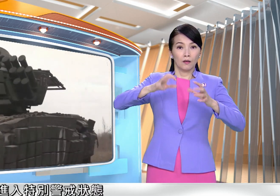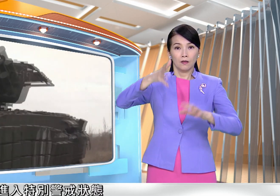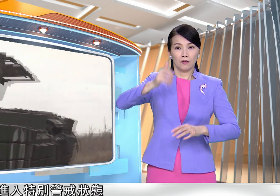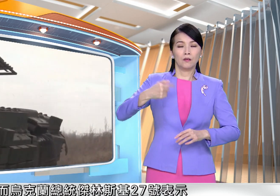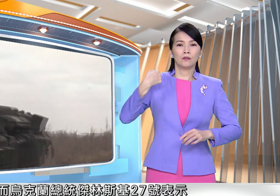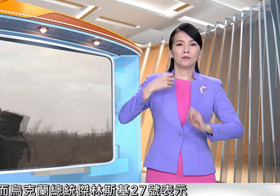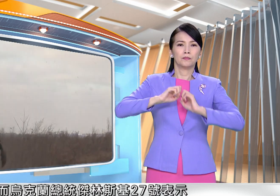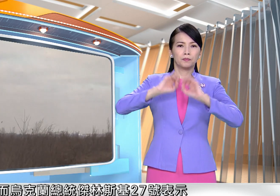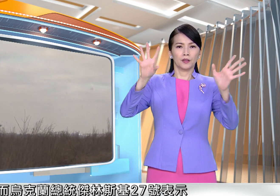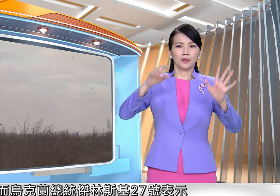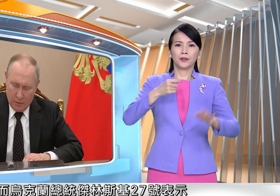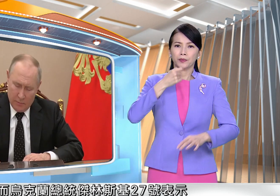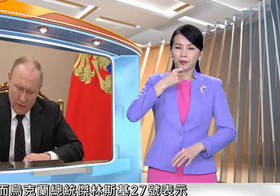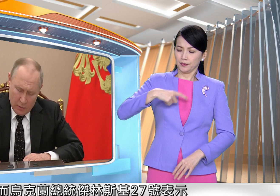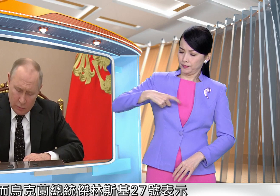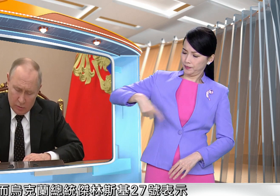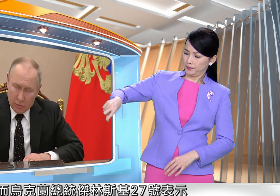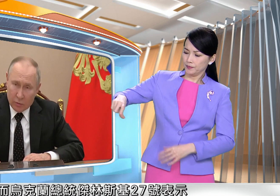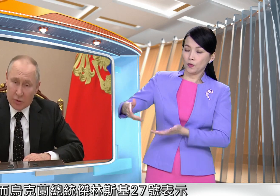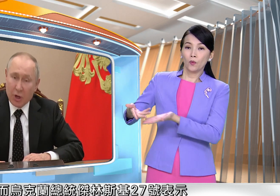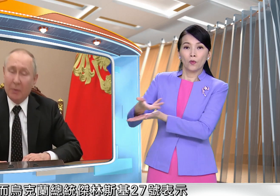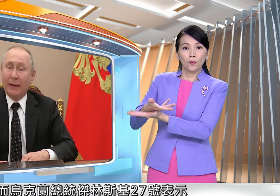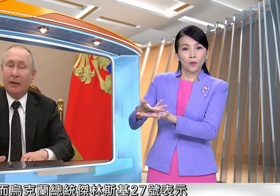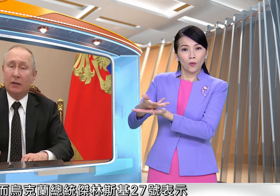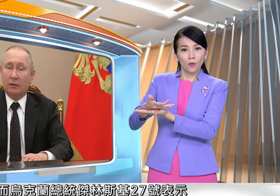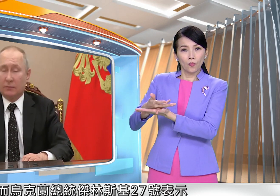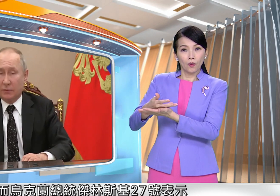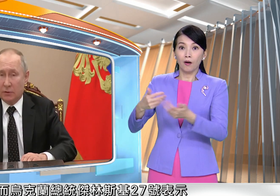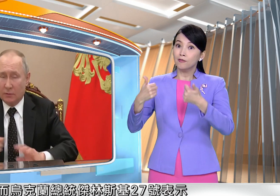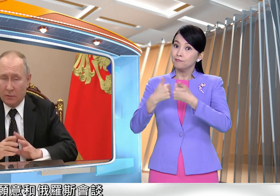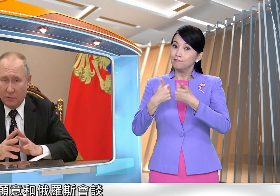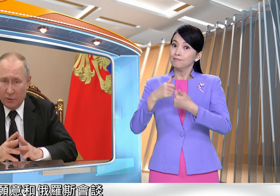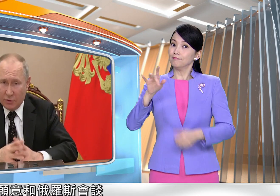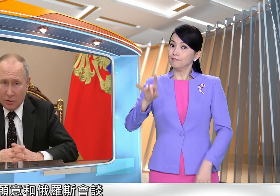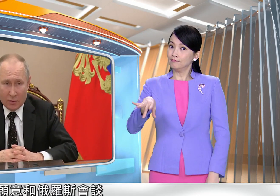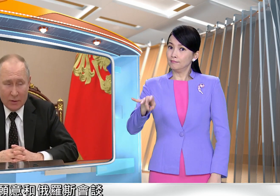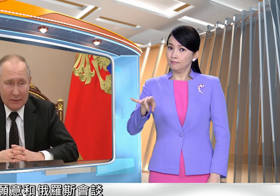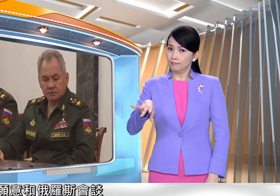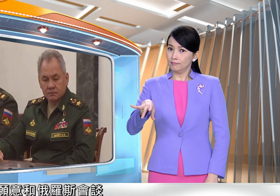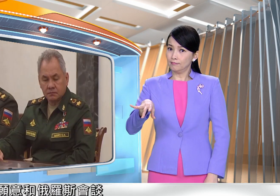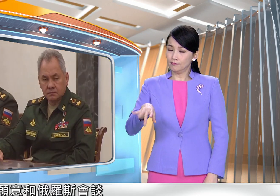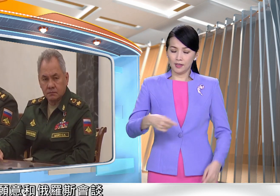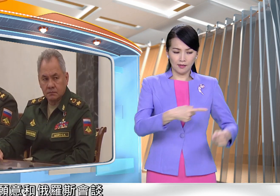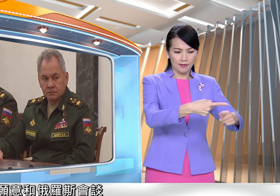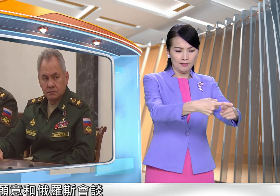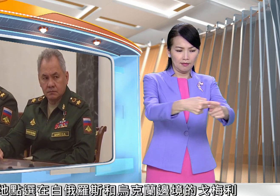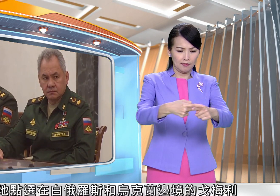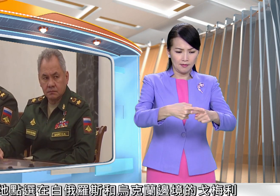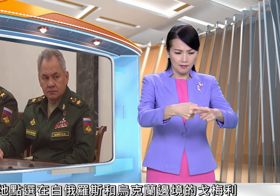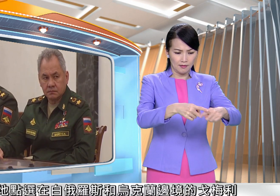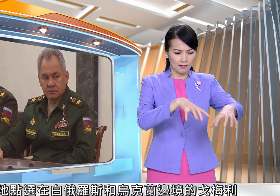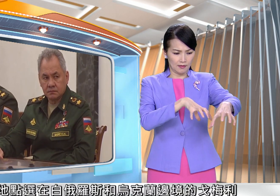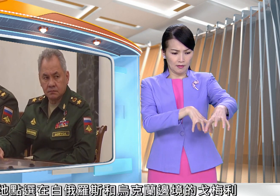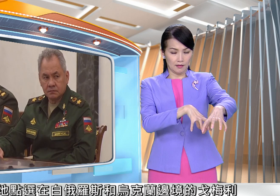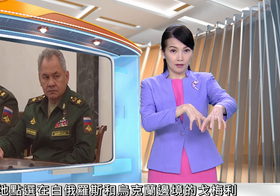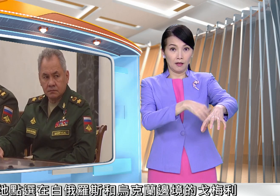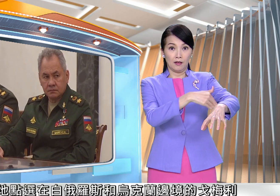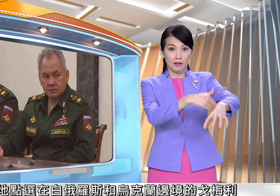兰总统杰林斯基27号表示，愿意和俄罗斯会谈，地点选在白俄罗斯和乌克